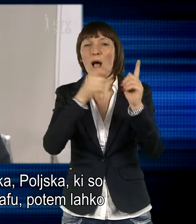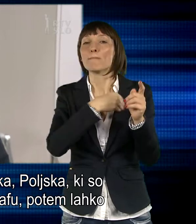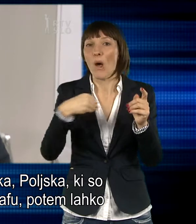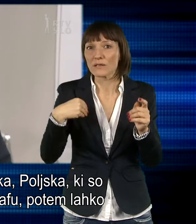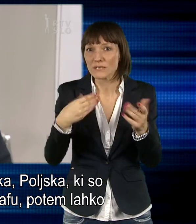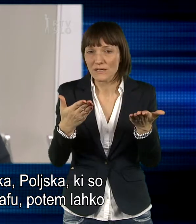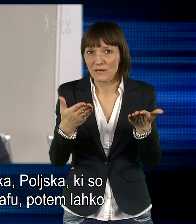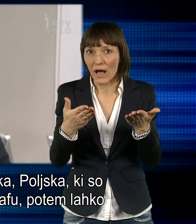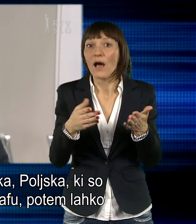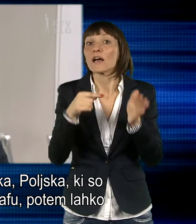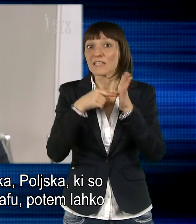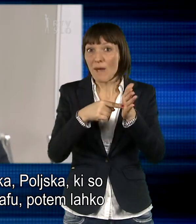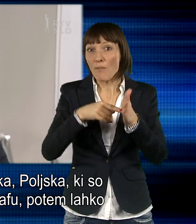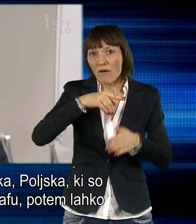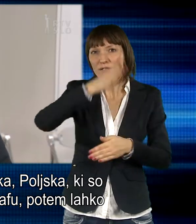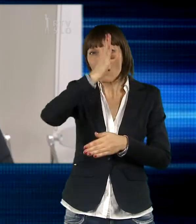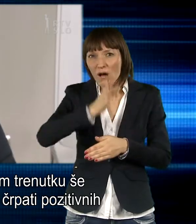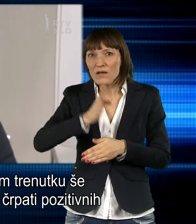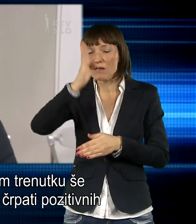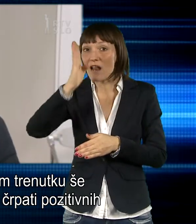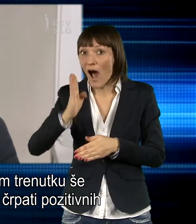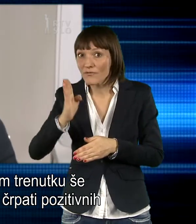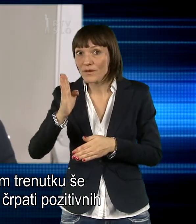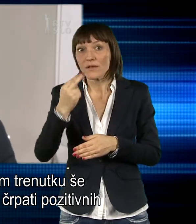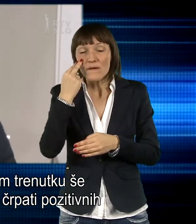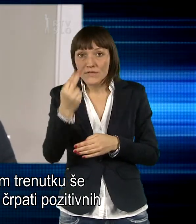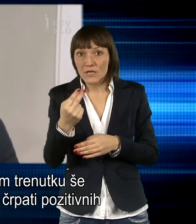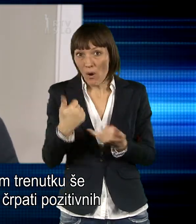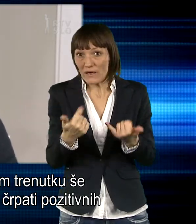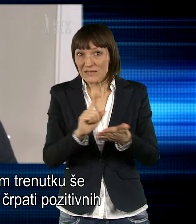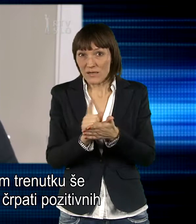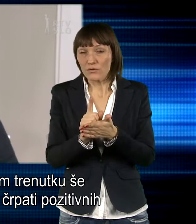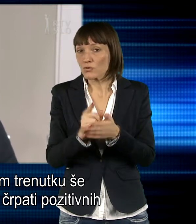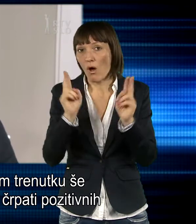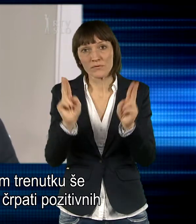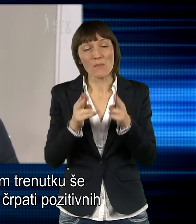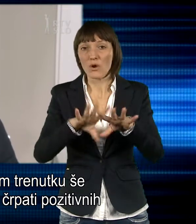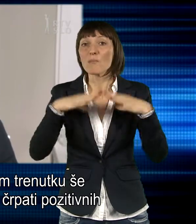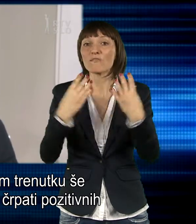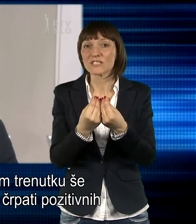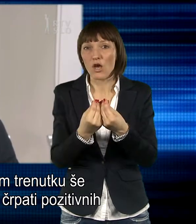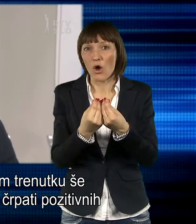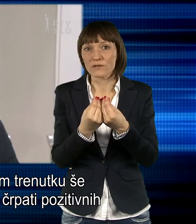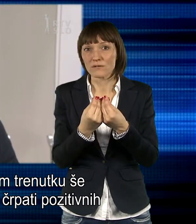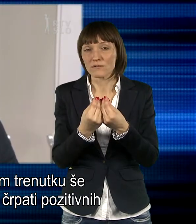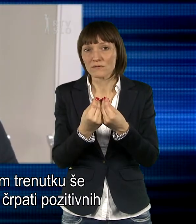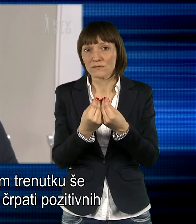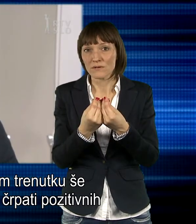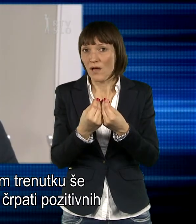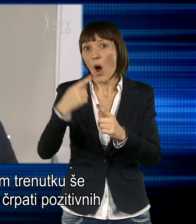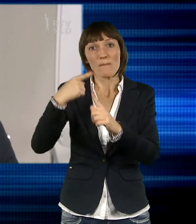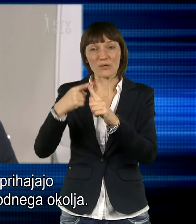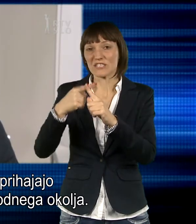so vse prikazane na grafu, potem lahko opazimo, da v tem trenutku še ne moremo v celoti, še ne uspemo v celoti